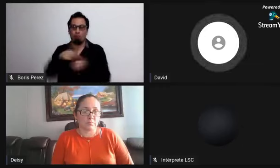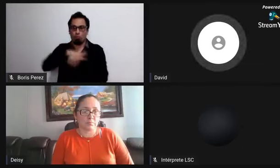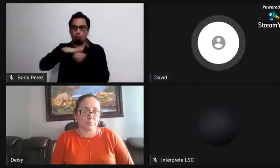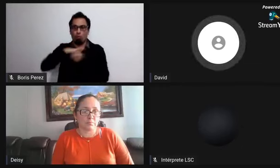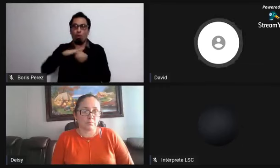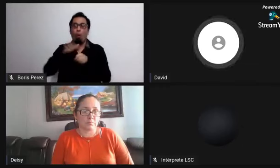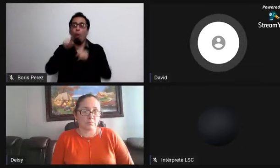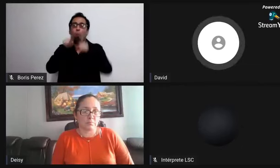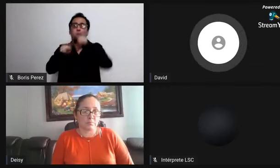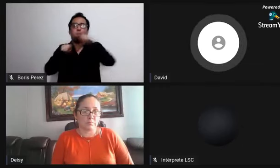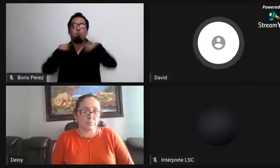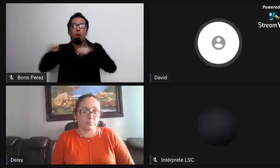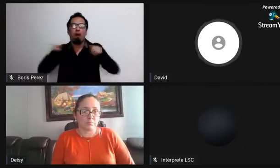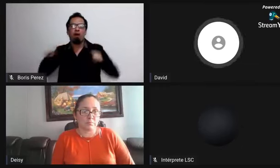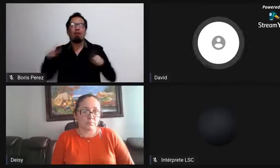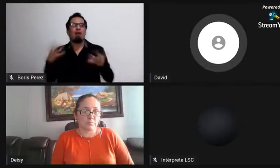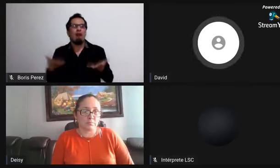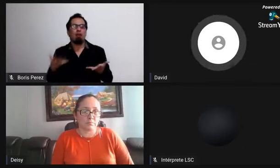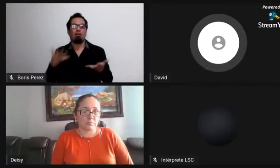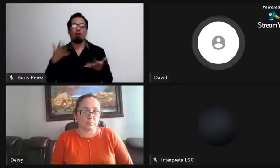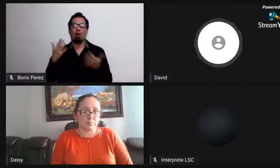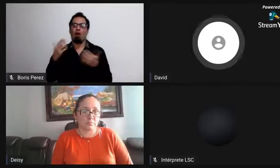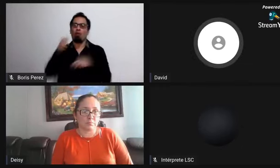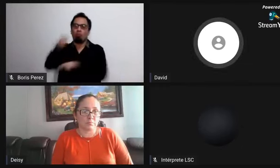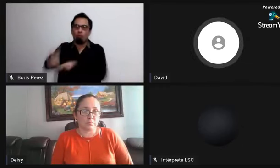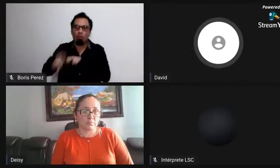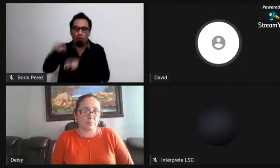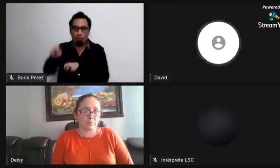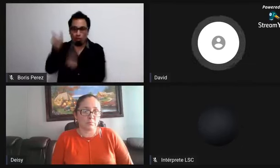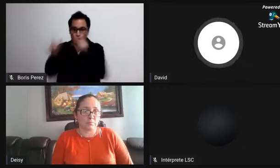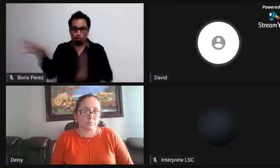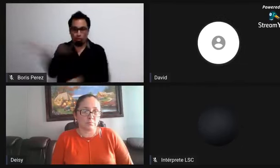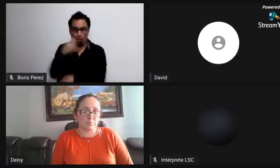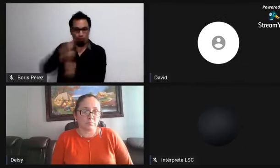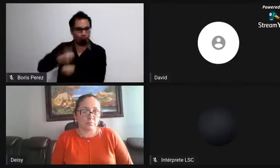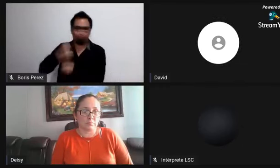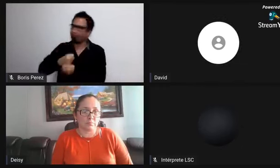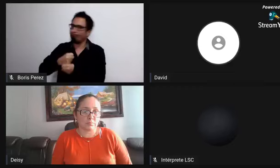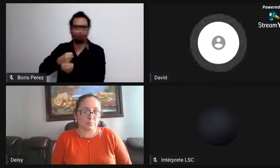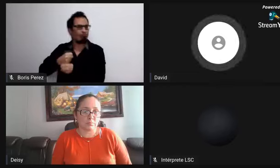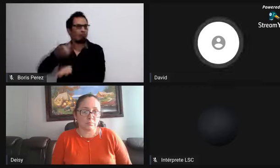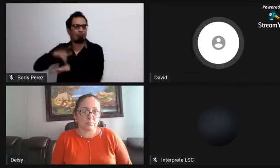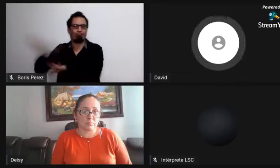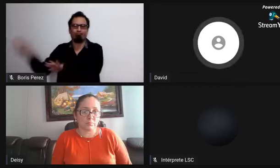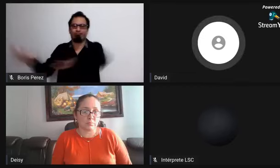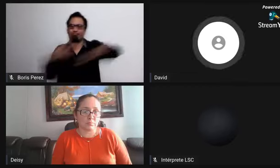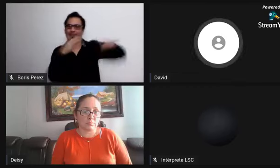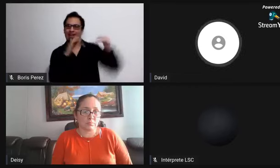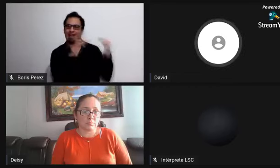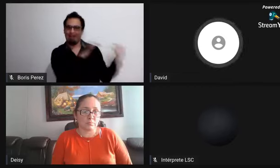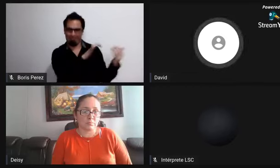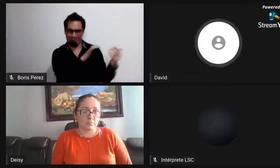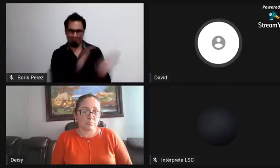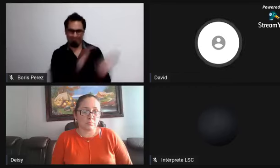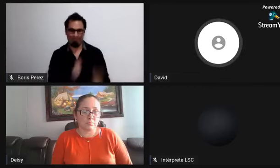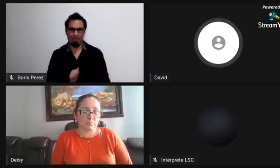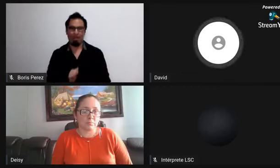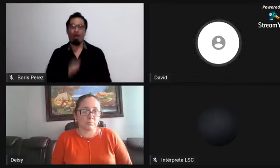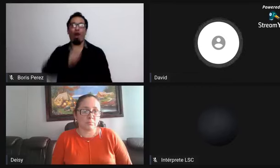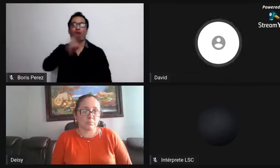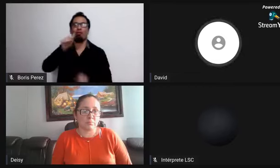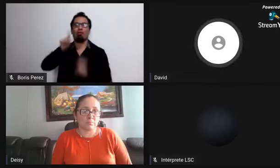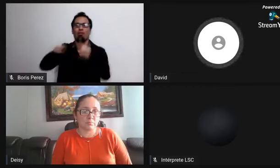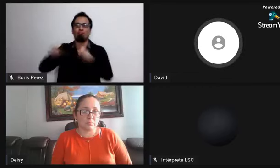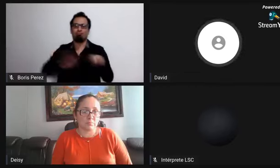Y Santander fue encargado en una zona de toda esa república. Sin embargo, sabemos que pues la gran mayoría